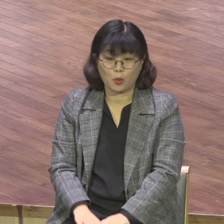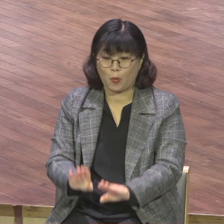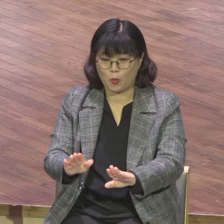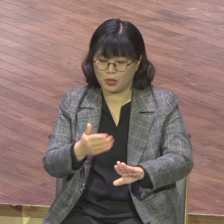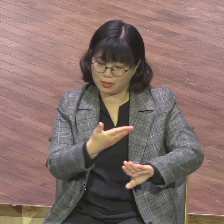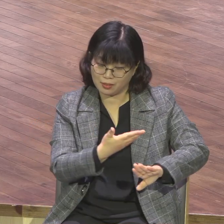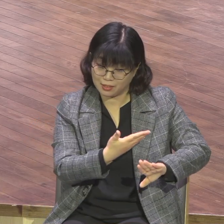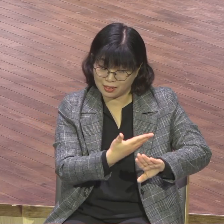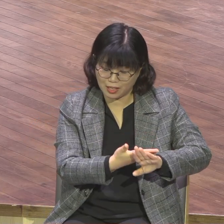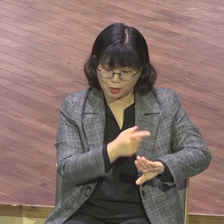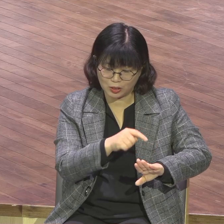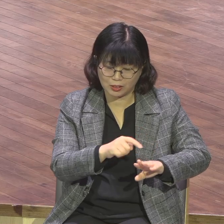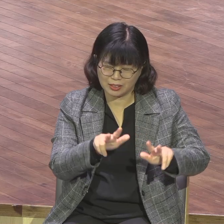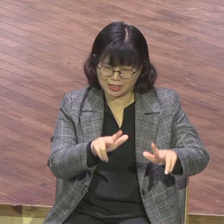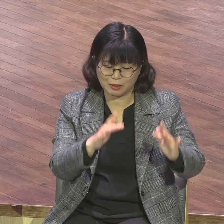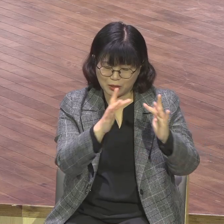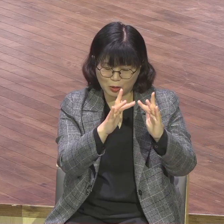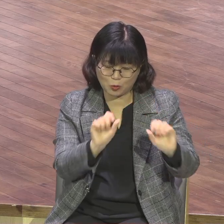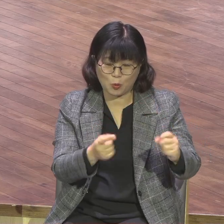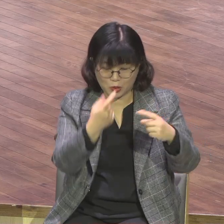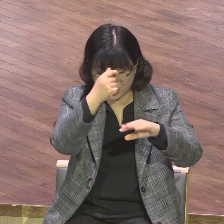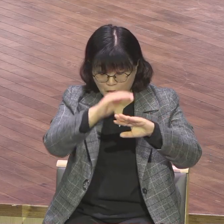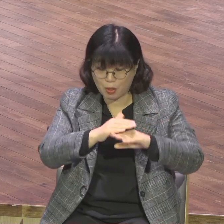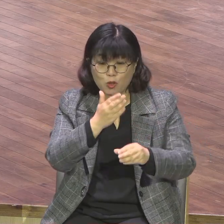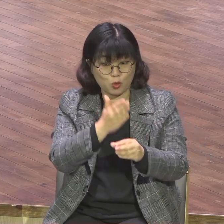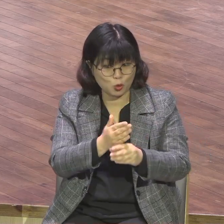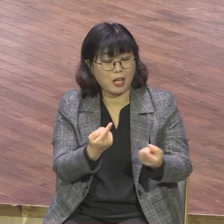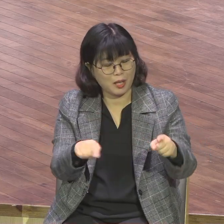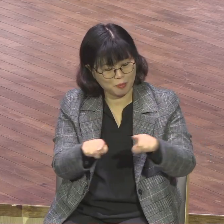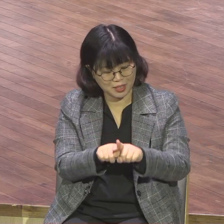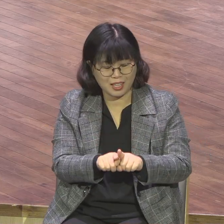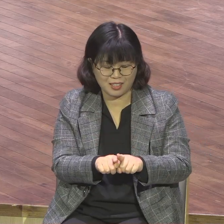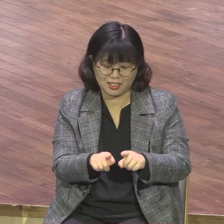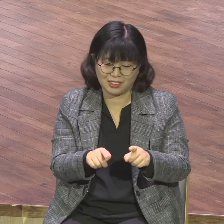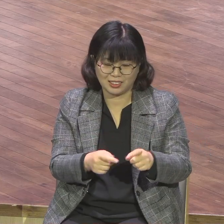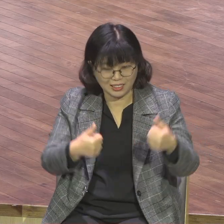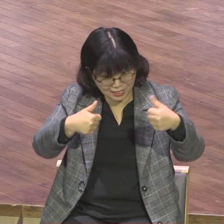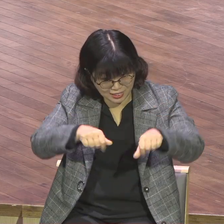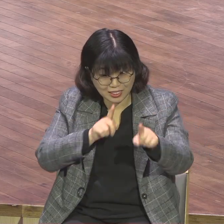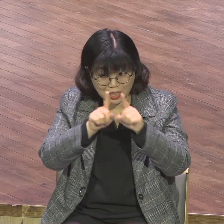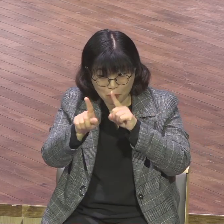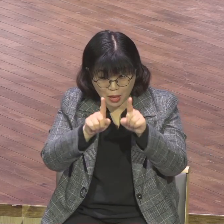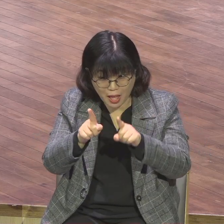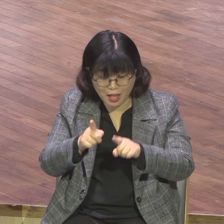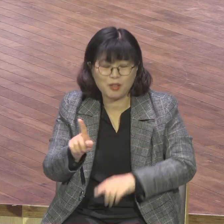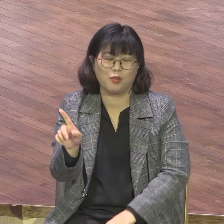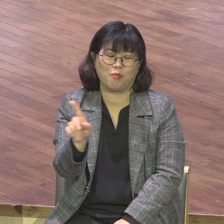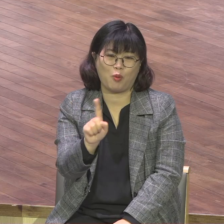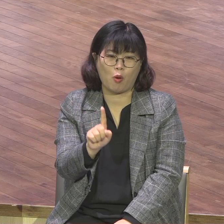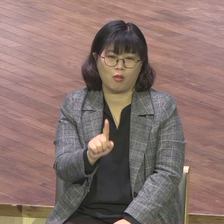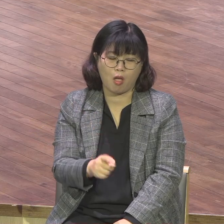해외 성도들 같이 서로 다 인사합시다. 복음적 가정을 회복합시다.